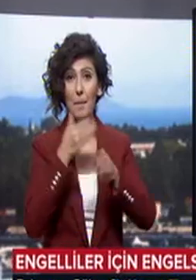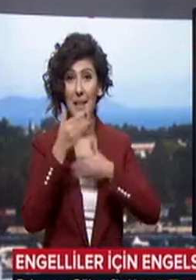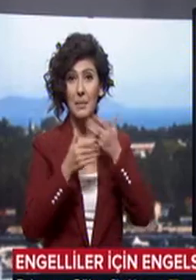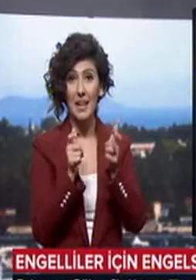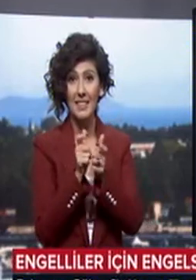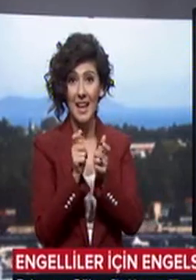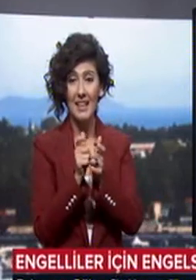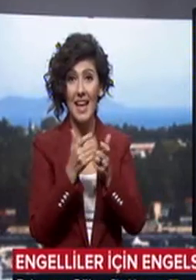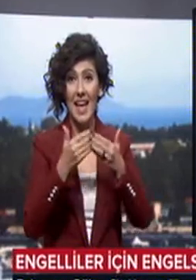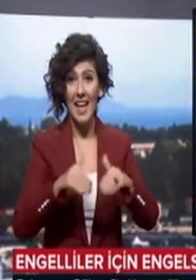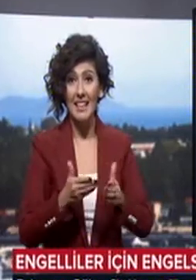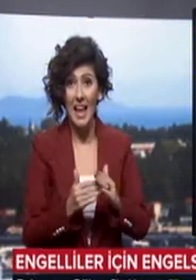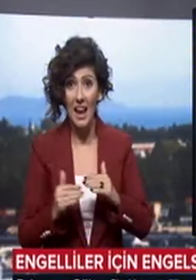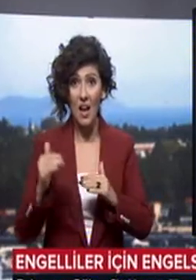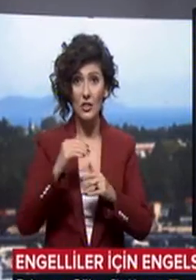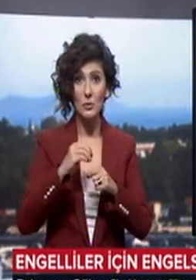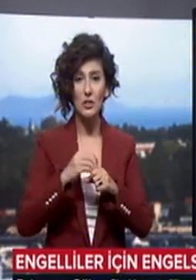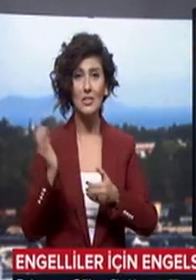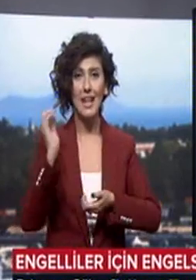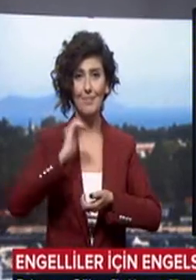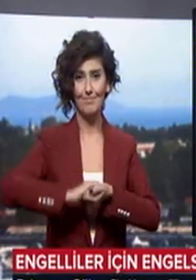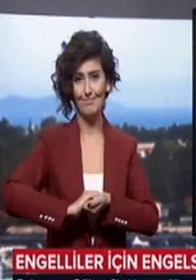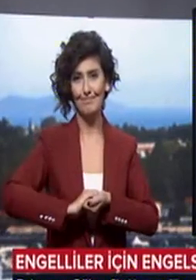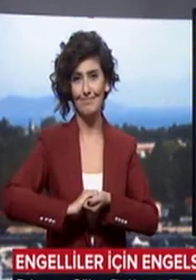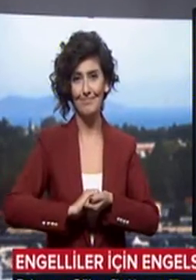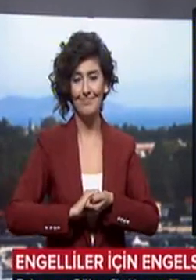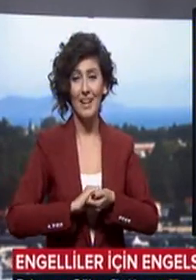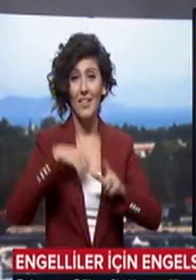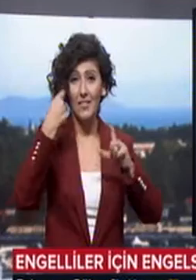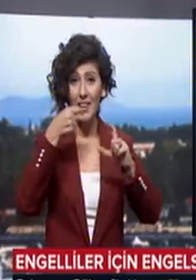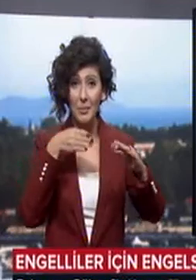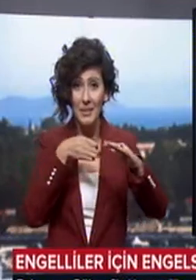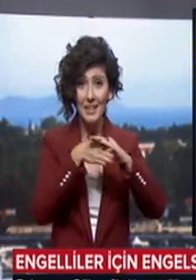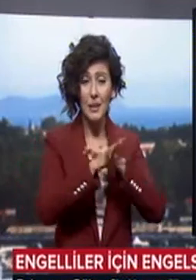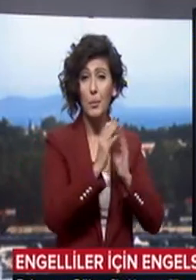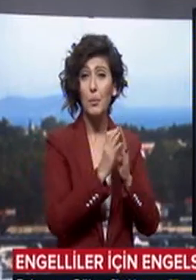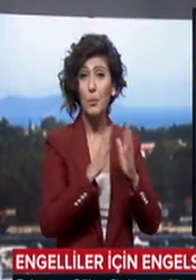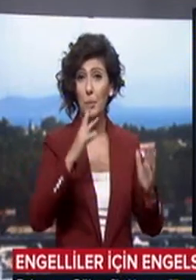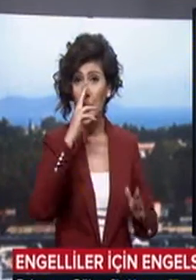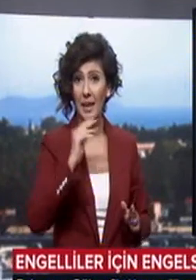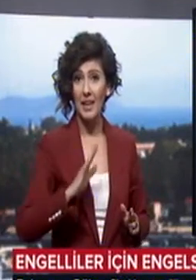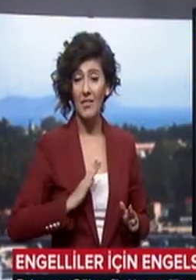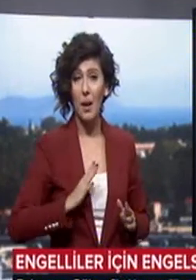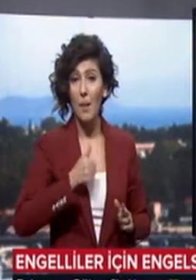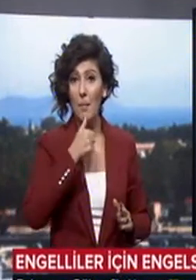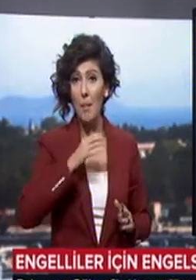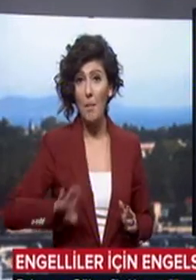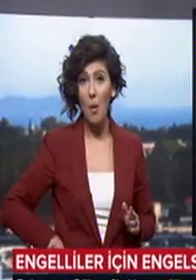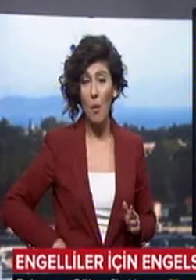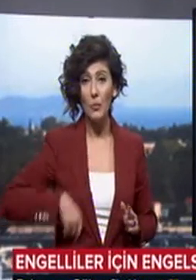engelleri aşmak için el ele verdi. Gösterime girdiği dönemde büyük beğeni toplayan Babam ve Oğlum filmini işitme engelliler